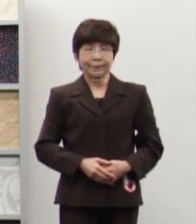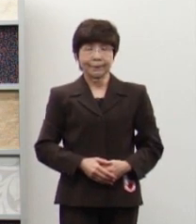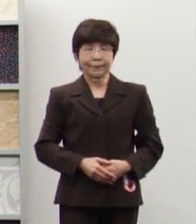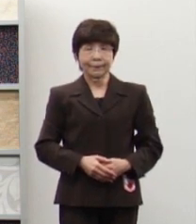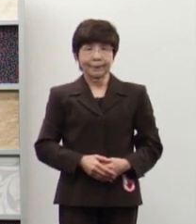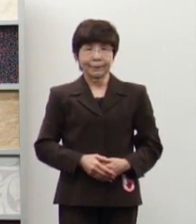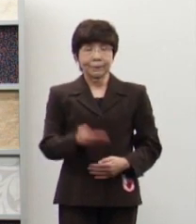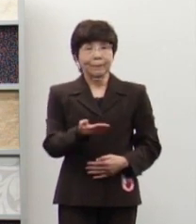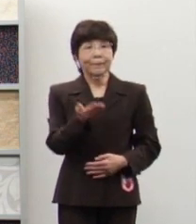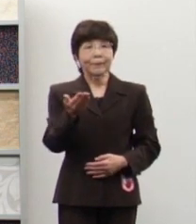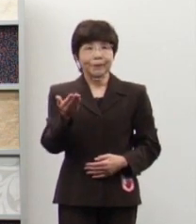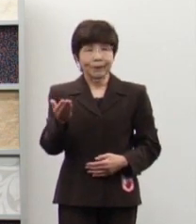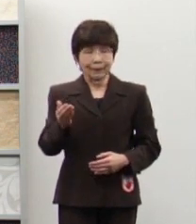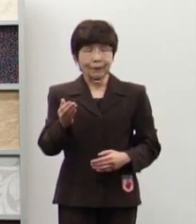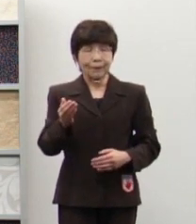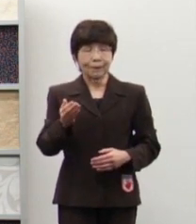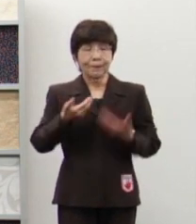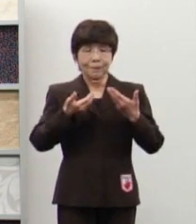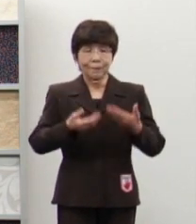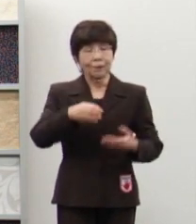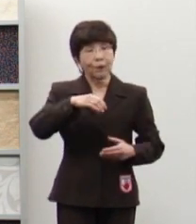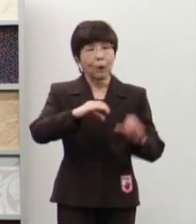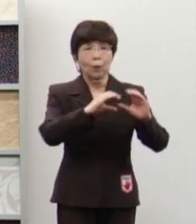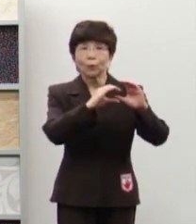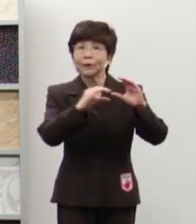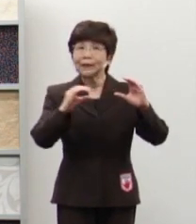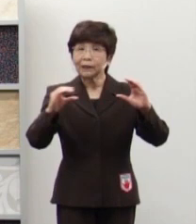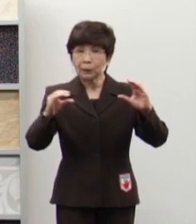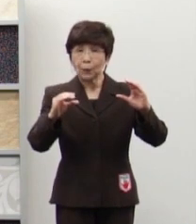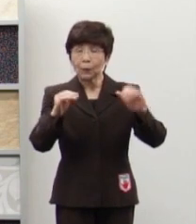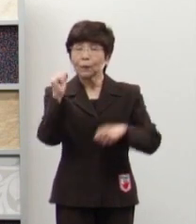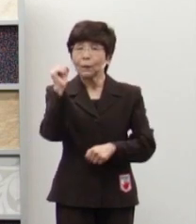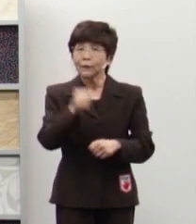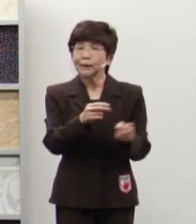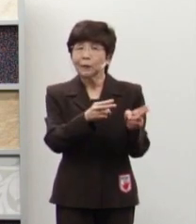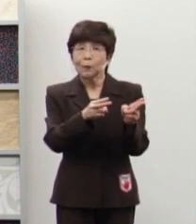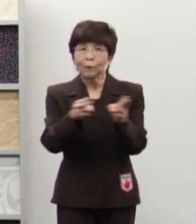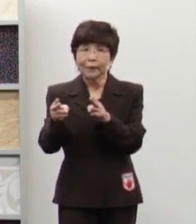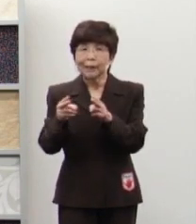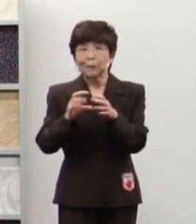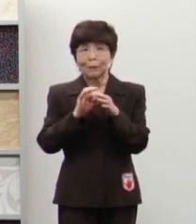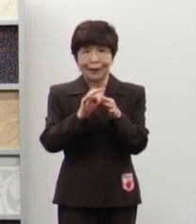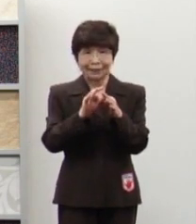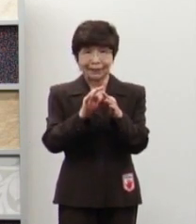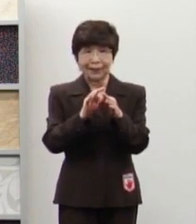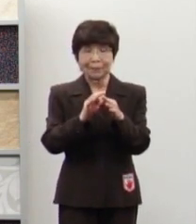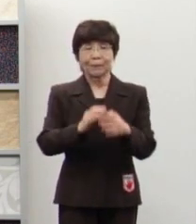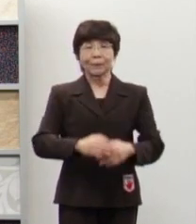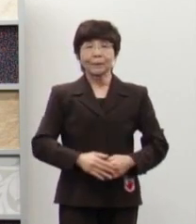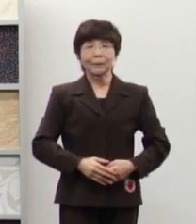次に、グリーンゾーン認証制度の新たな取り組みについて申し上げます。